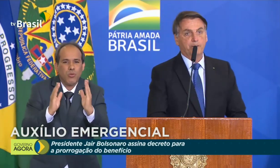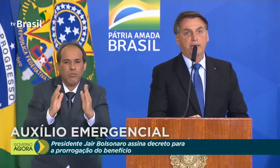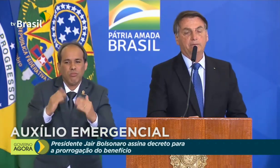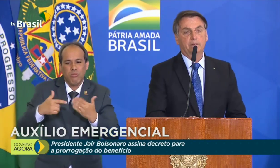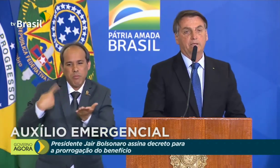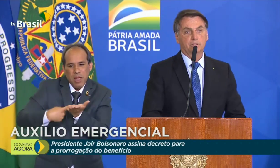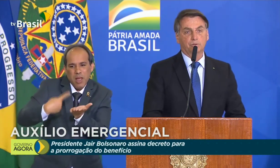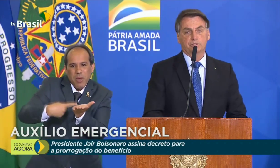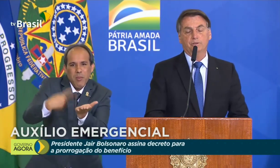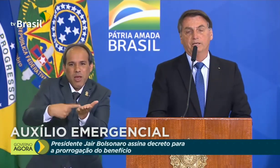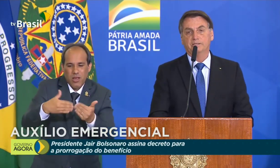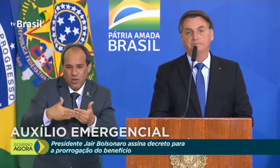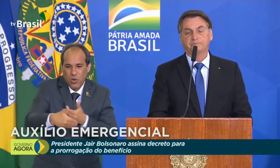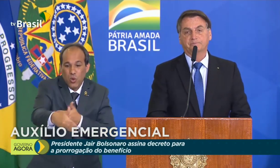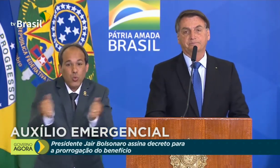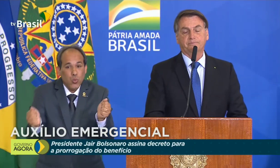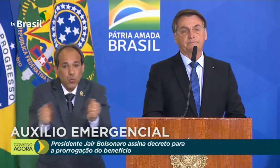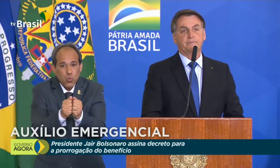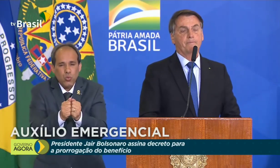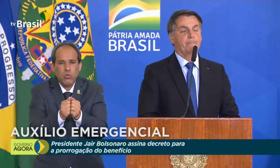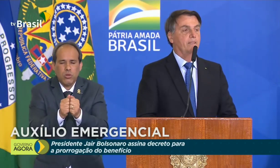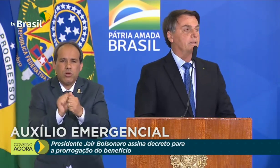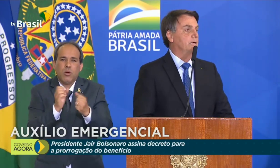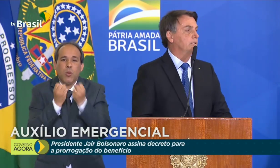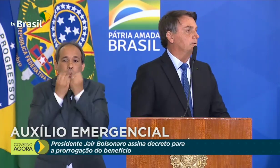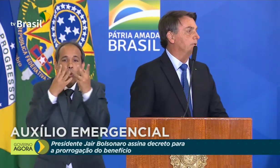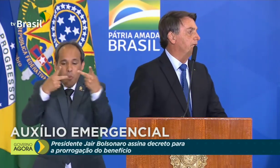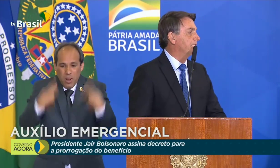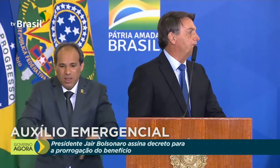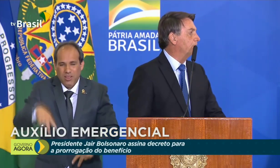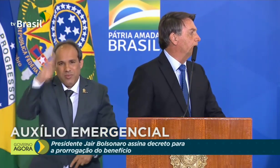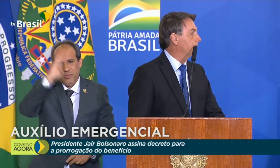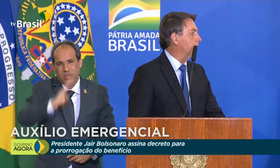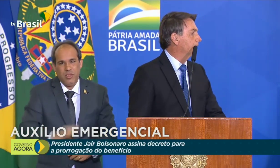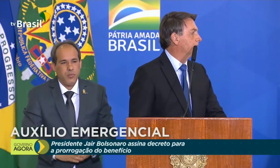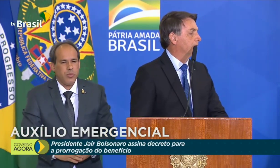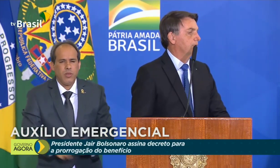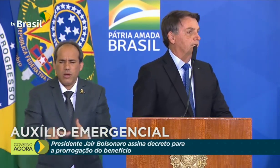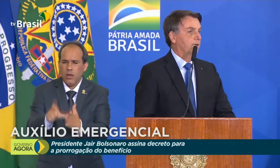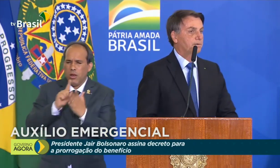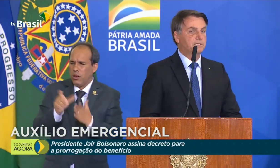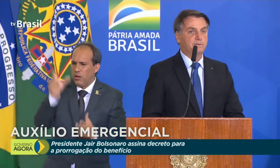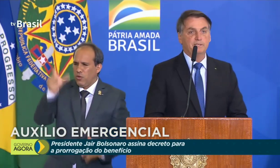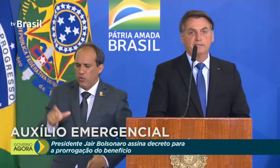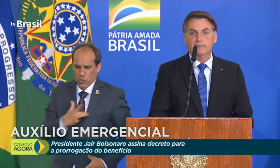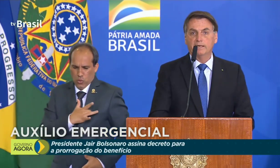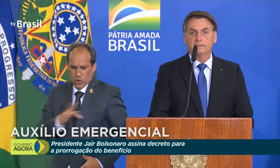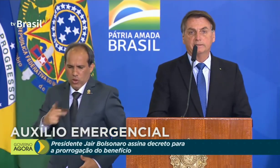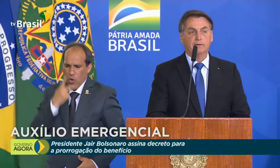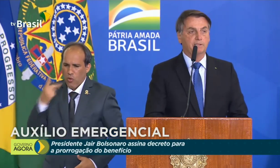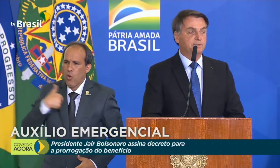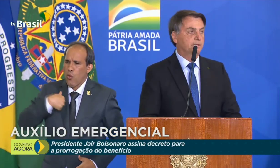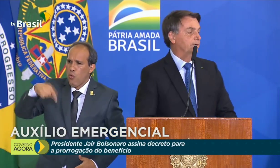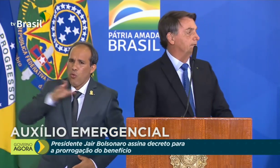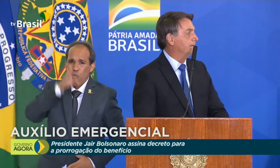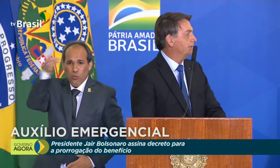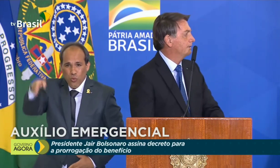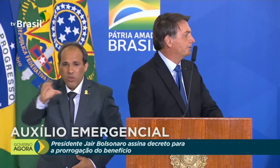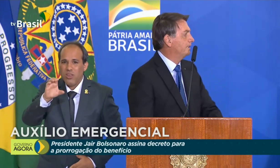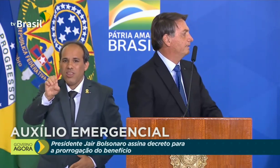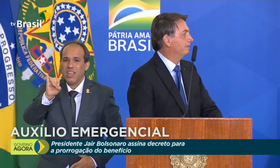para o bem de todos nós. O Onyx falou que eu estive em Ceilândia,